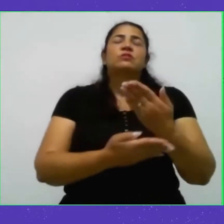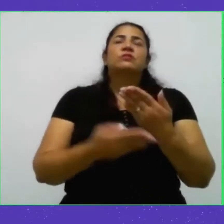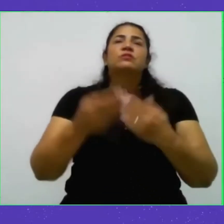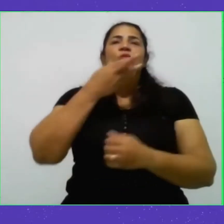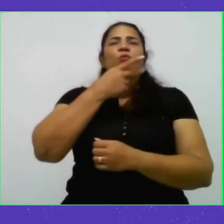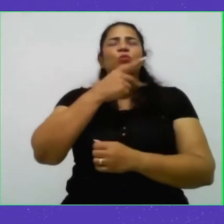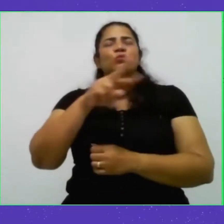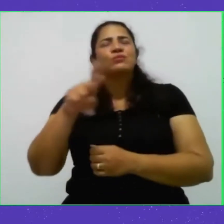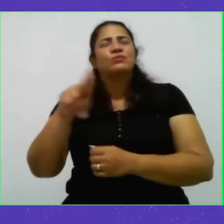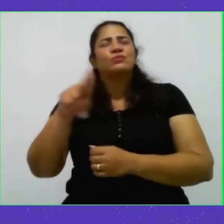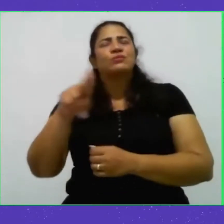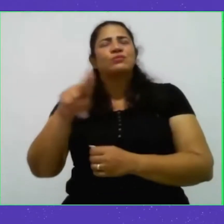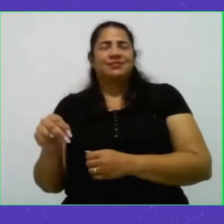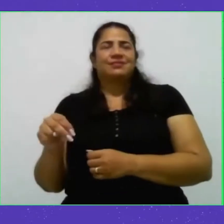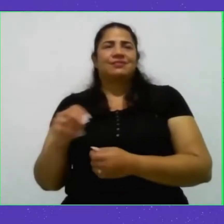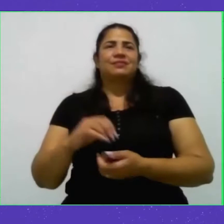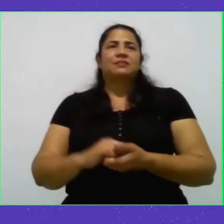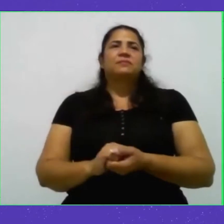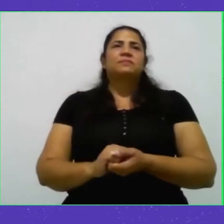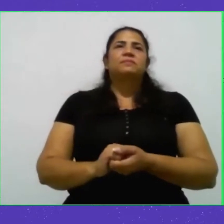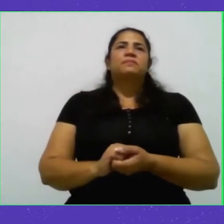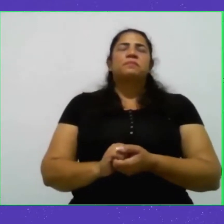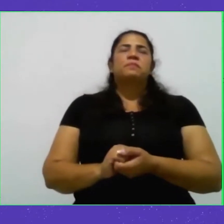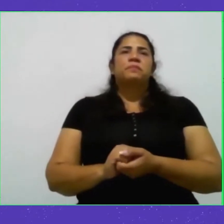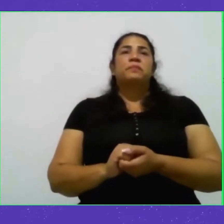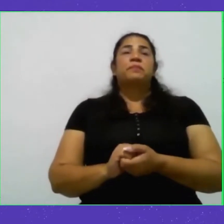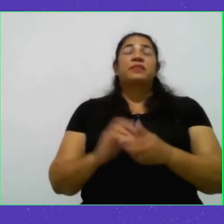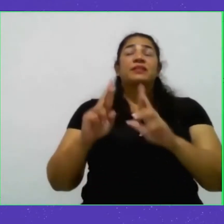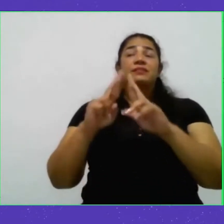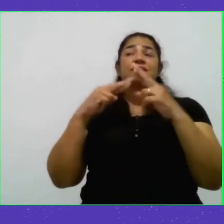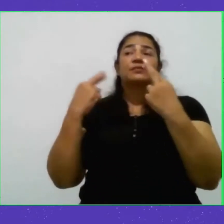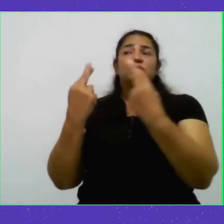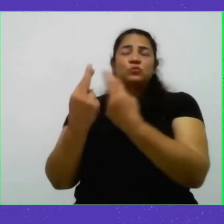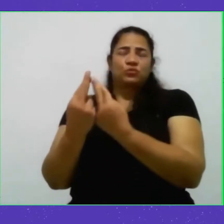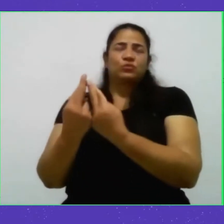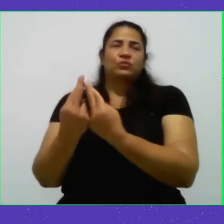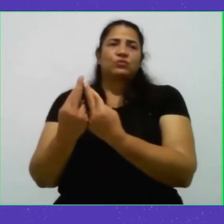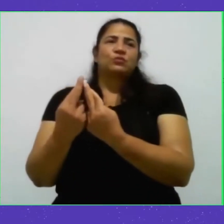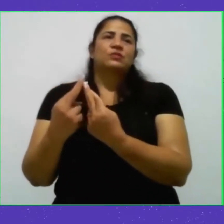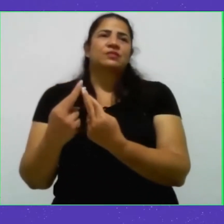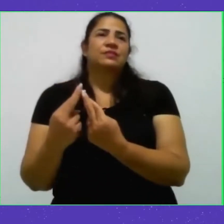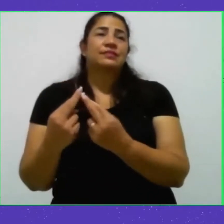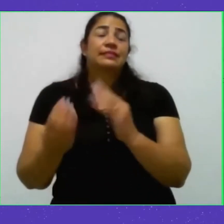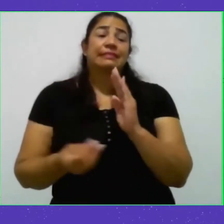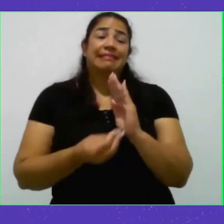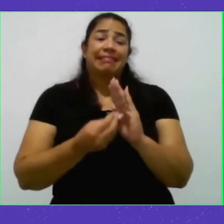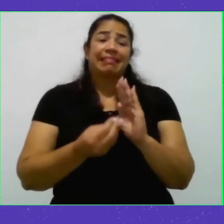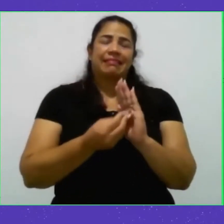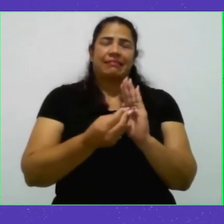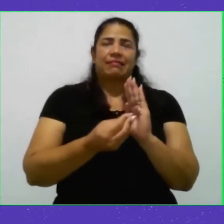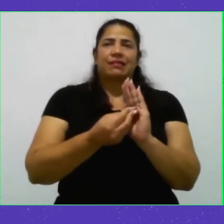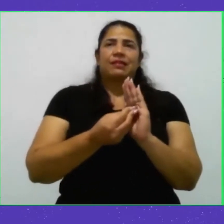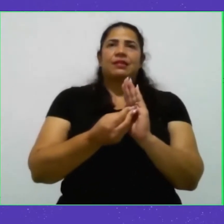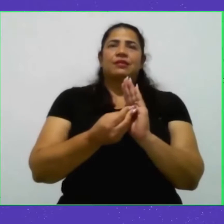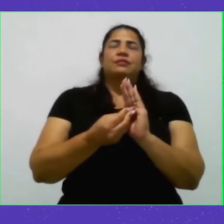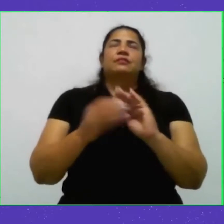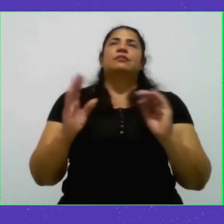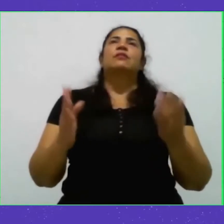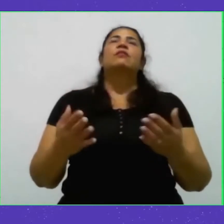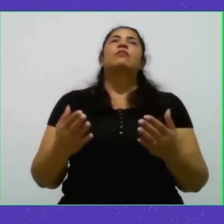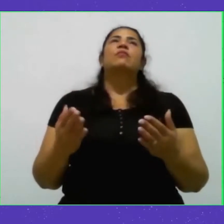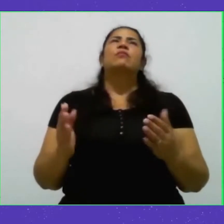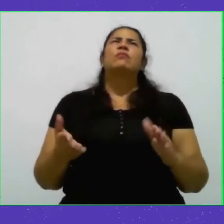concordam? Então, nas reuniões da igreja, hoje nós ouvimos testemunhos de jovens. A irmã